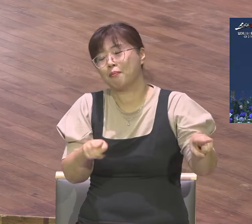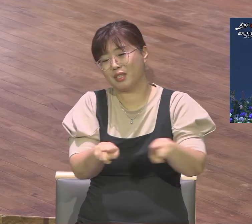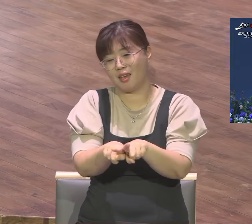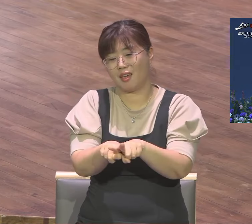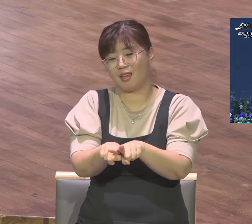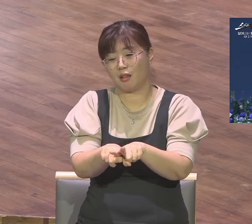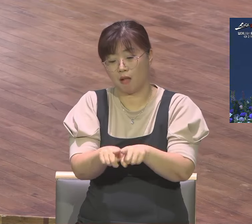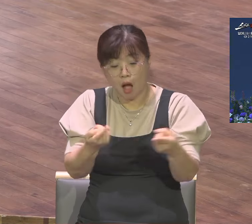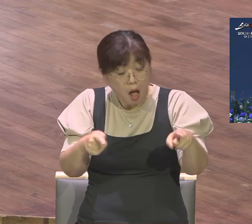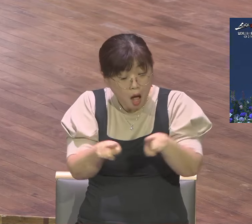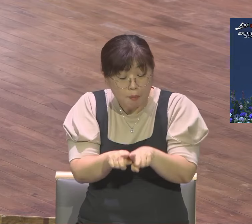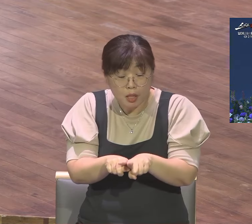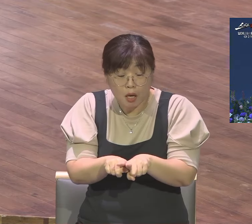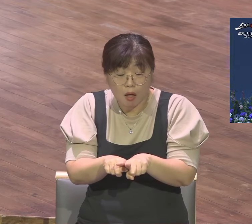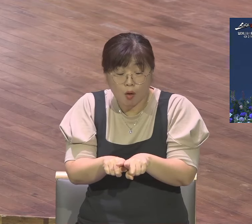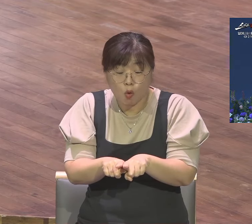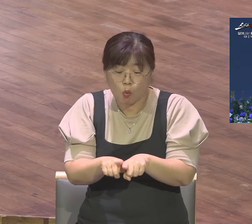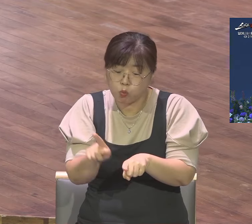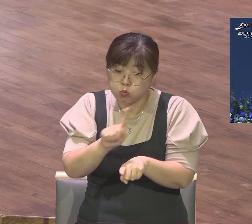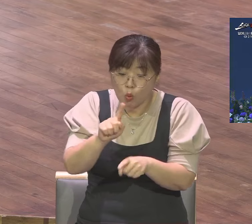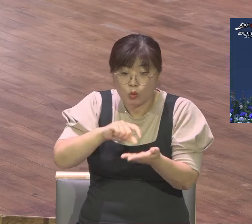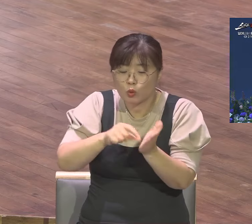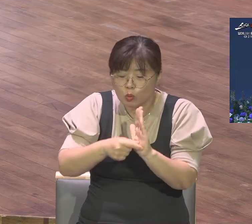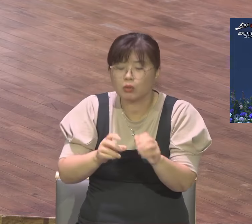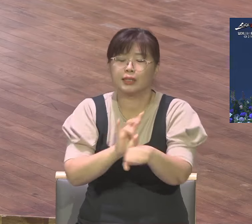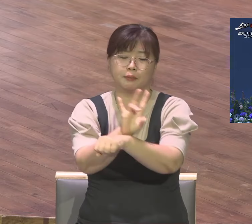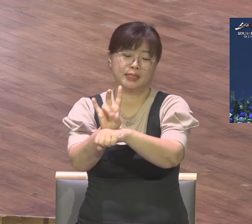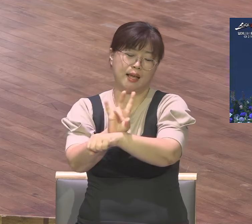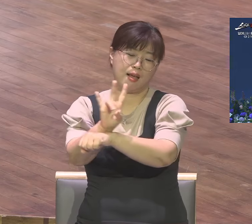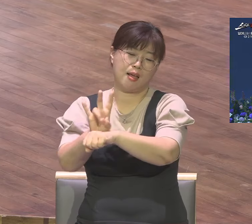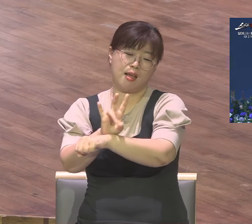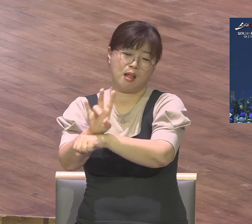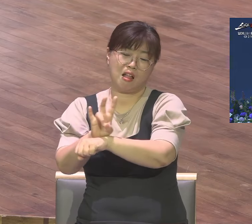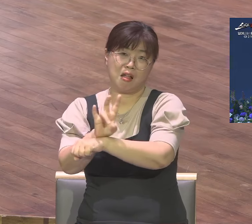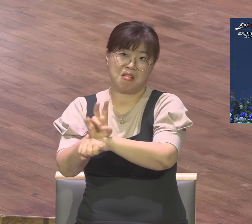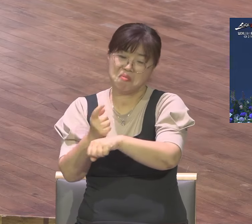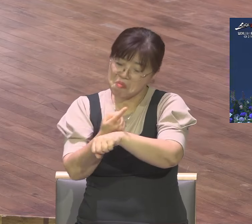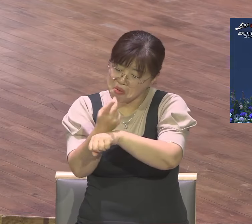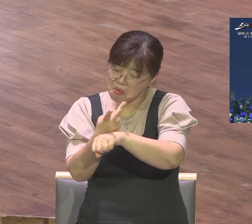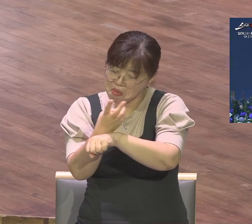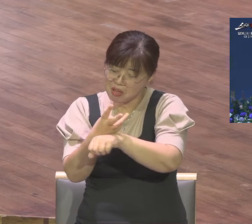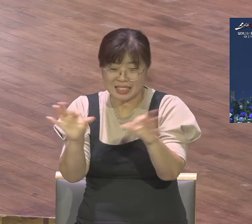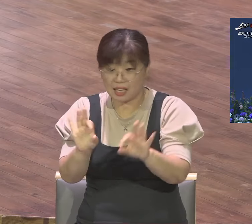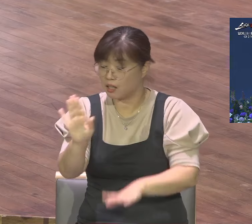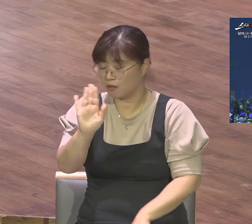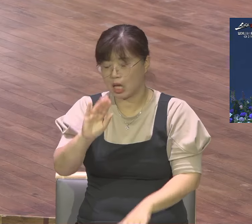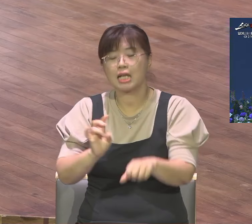그 24죠. 함께 하는 게 24. 늘 함께 한다. 24.